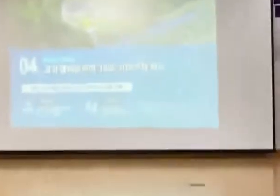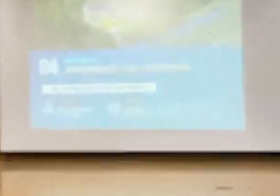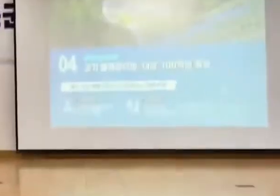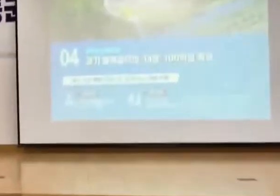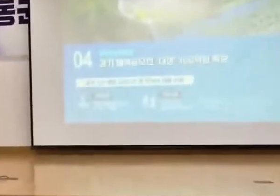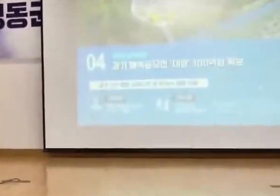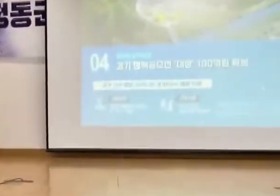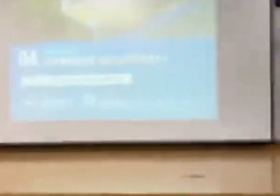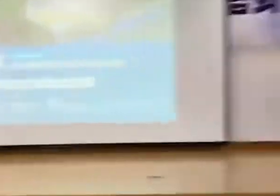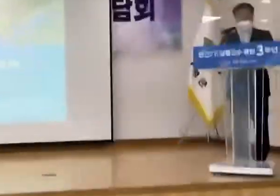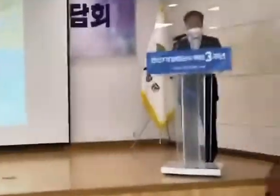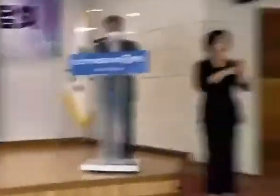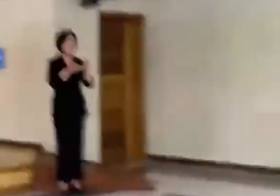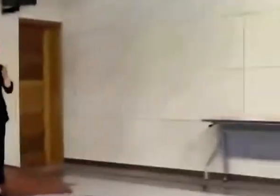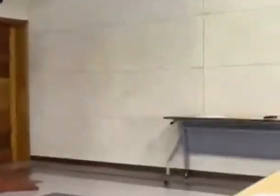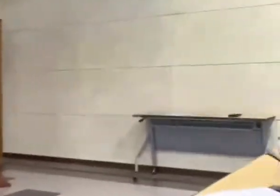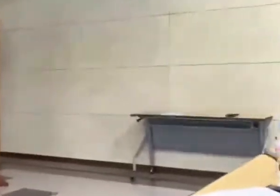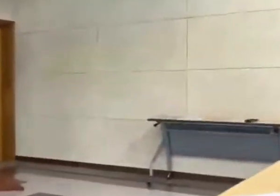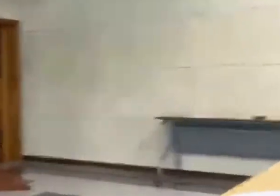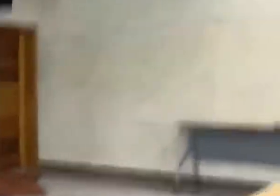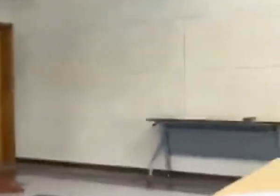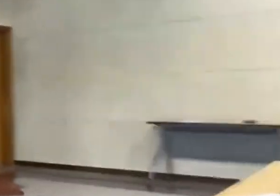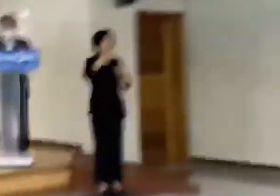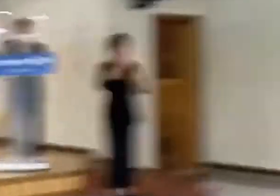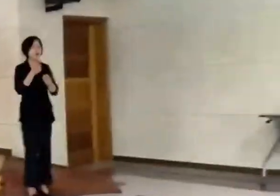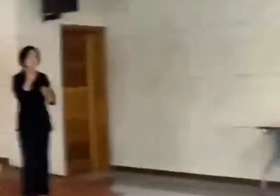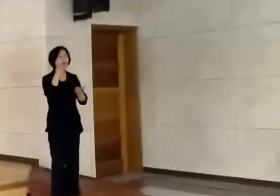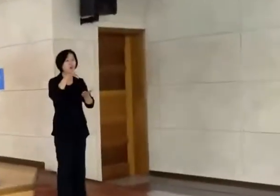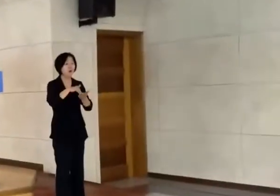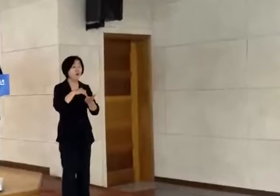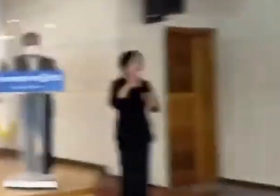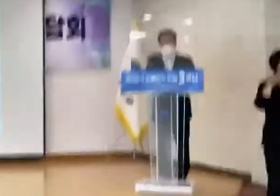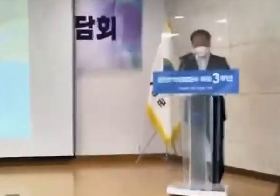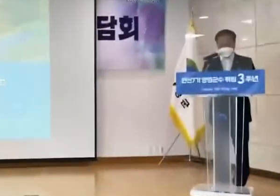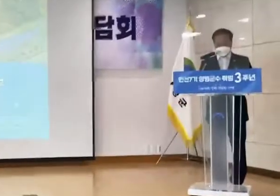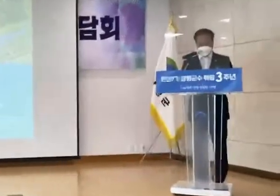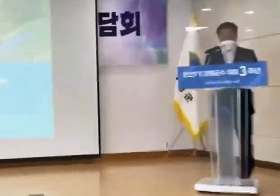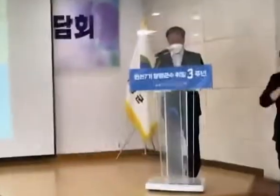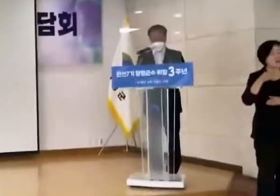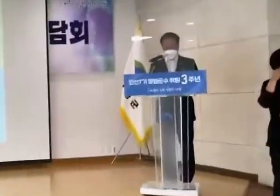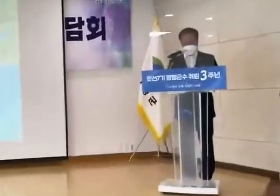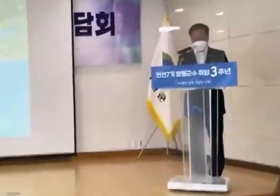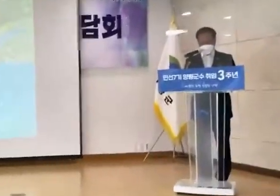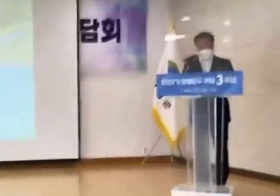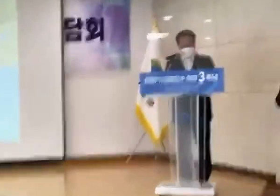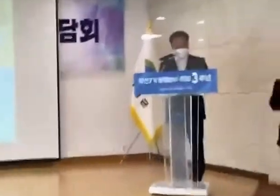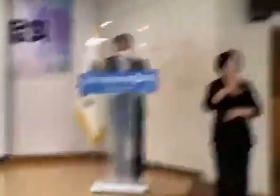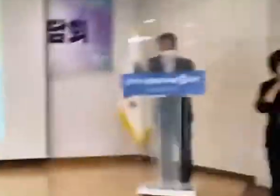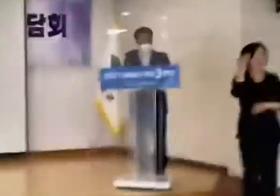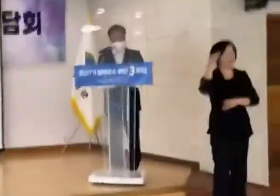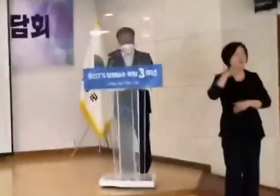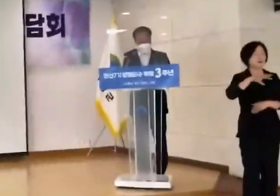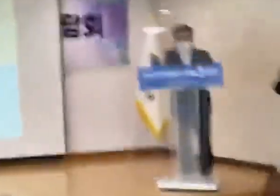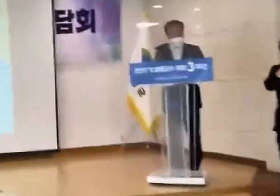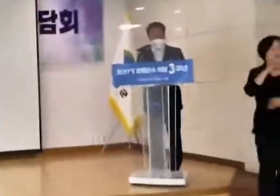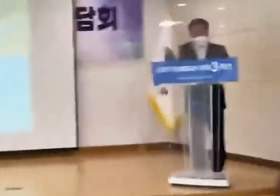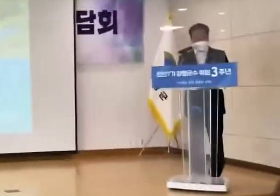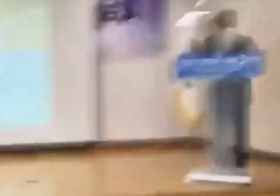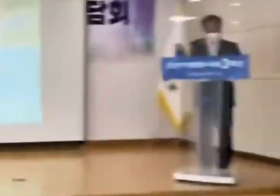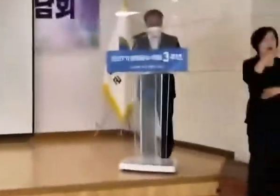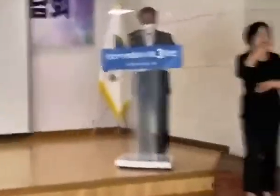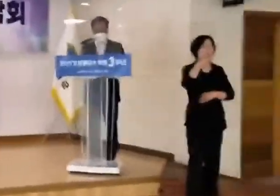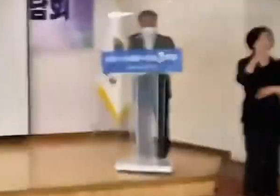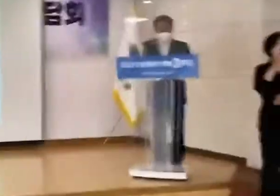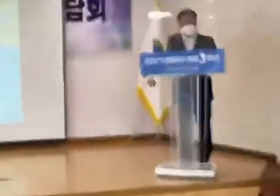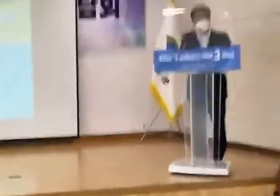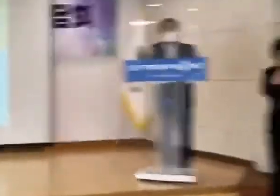경기정책공모에서 폐채석장을 활용한 국내 최초의 클라이밍 특화 공간인 라온에코